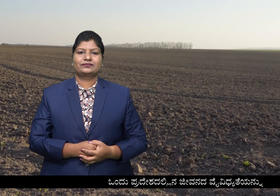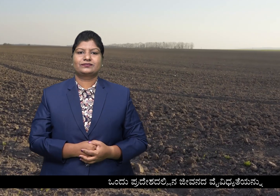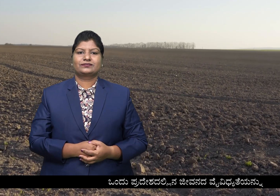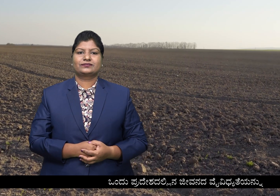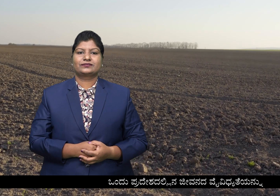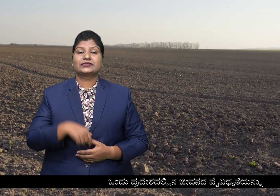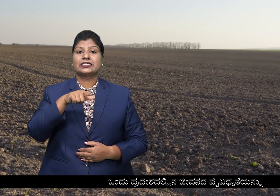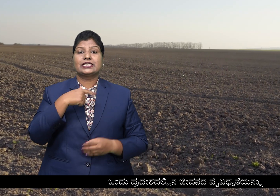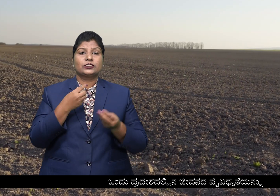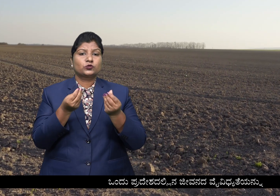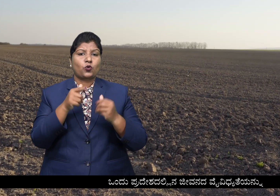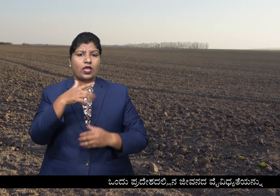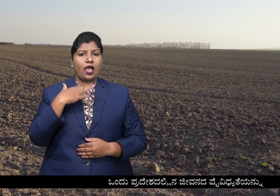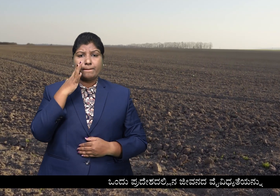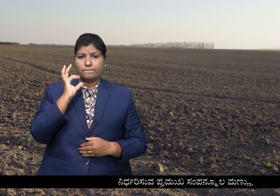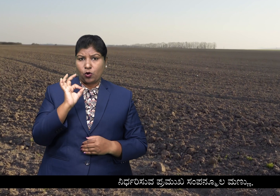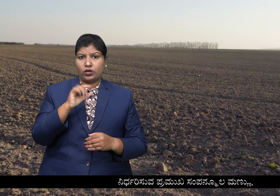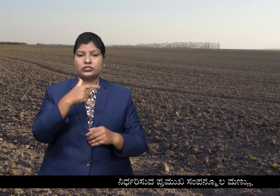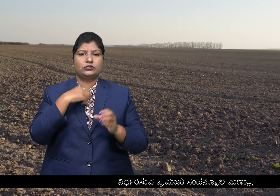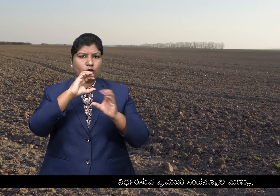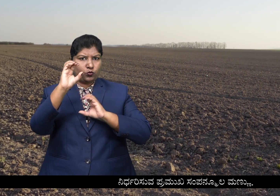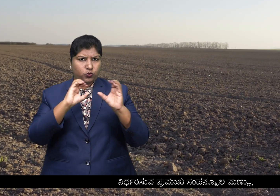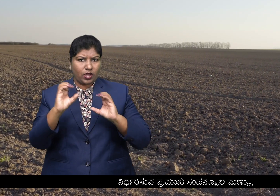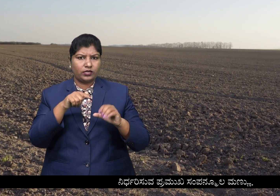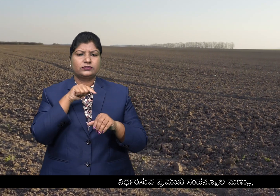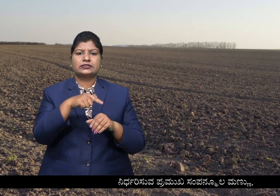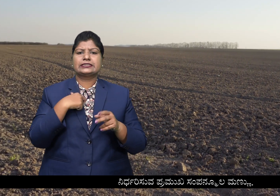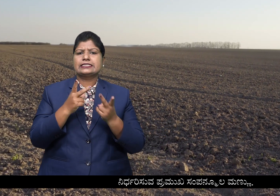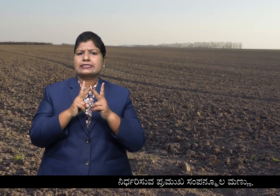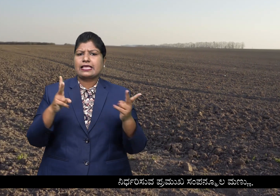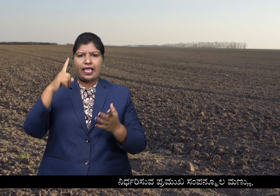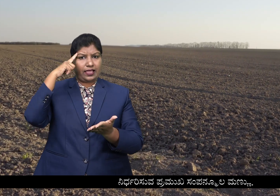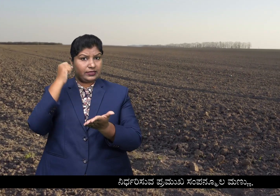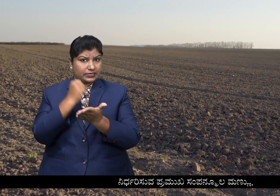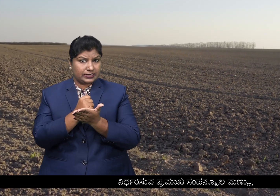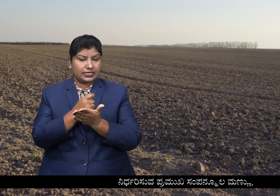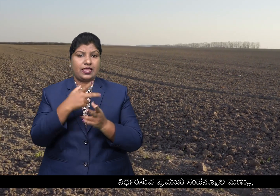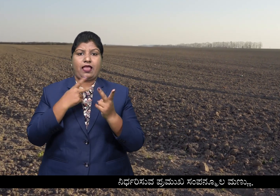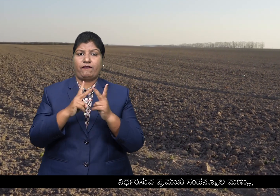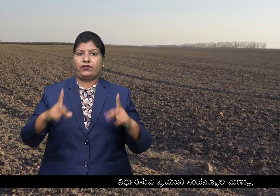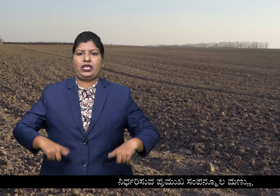ಒಂದು ಪ್ರದೇಶದಲ್ಲಿನ ಜೀವನದ ವೈವಿಧ್ಯತೆಯನ್ನು ನಿರ್ಧರಿಸುವ ಪ್ರಮುಖ ಸಂಪನ್ಮೂಲ ಮಣ್ಣು.